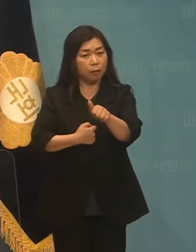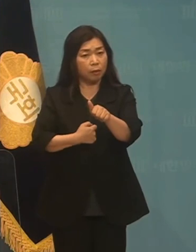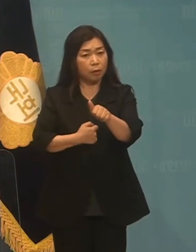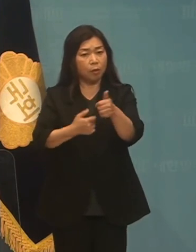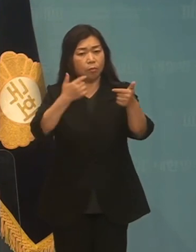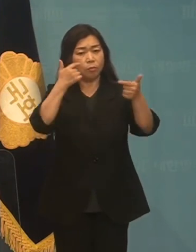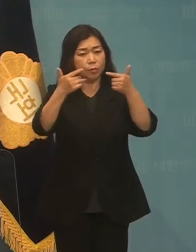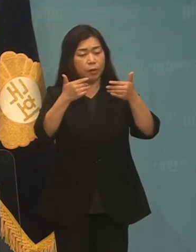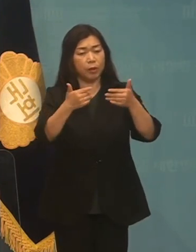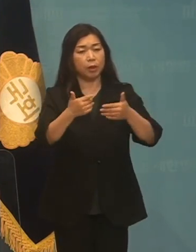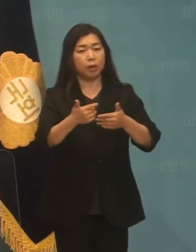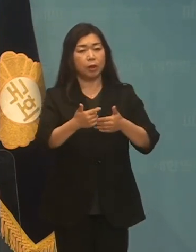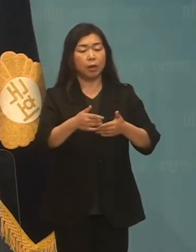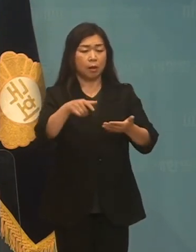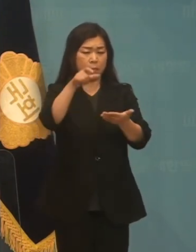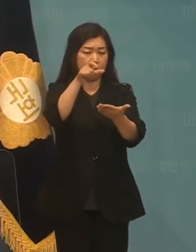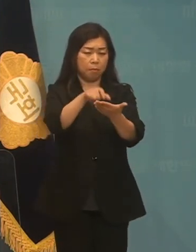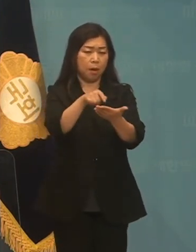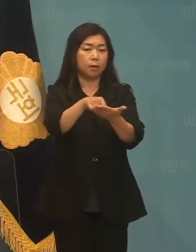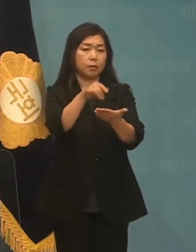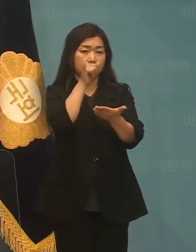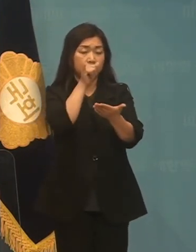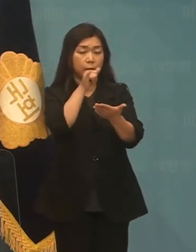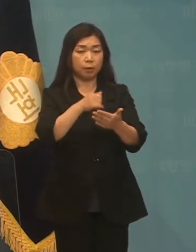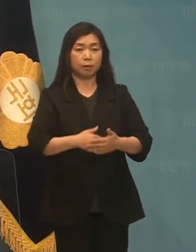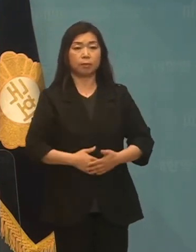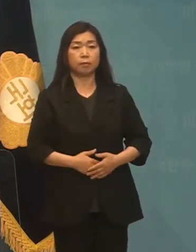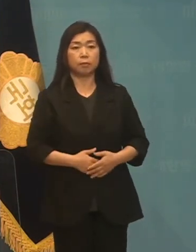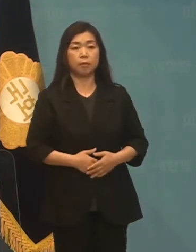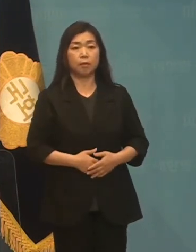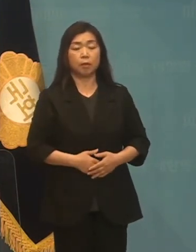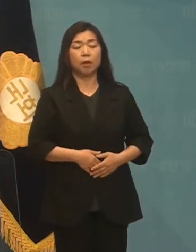행사했다고 분명히 적시하고 있습니다.